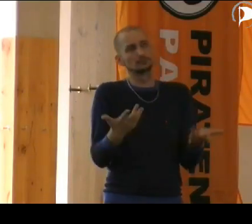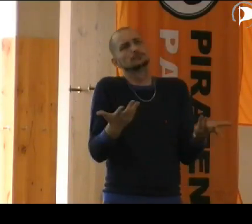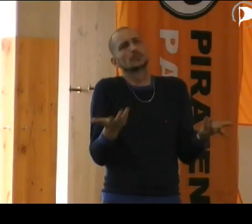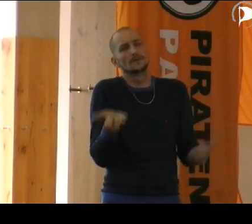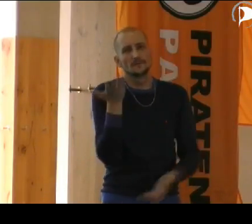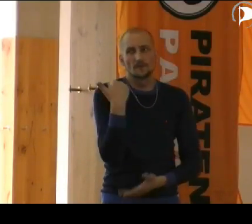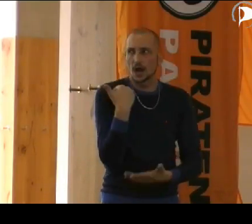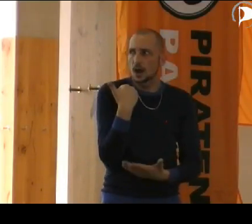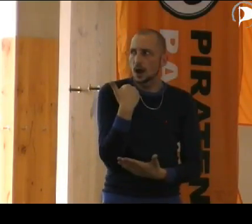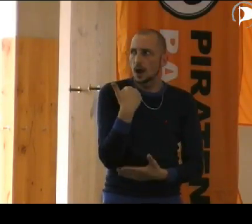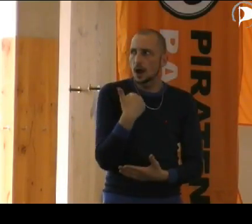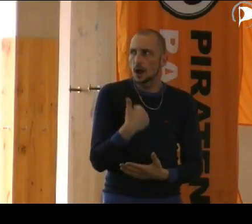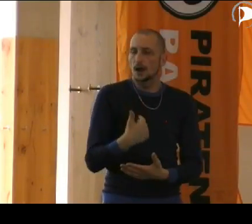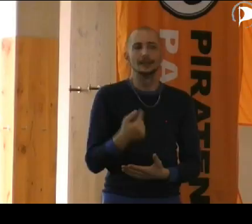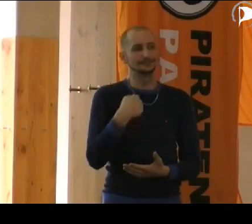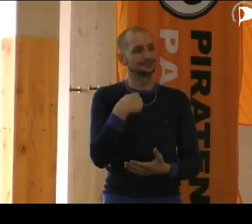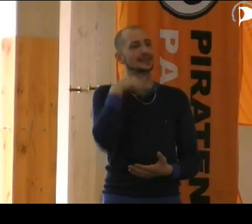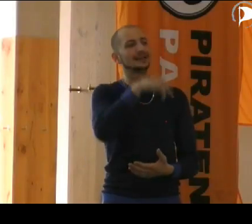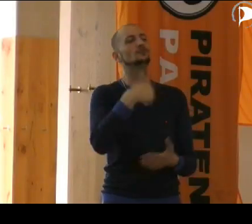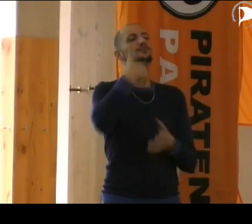da gehe ich dann